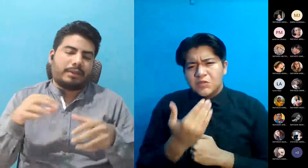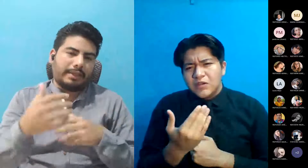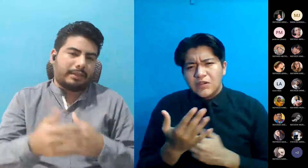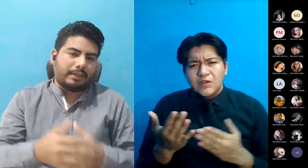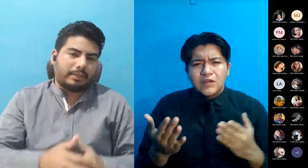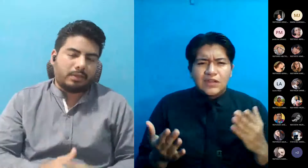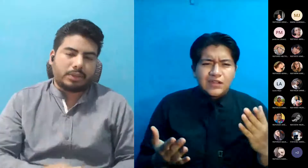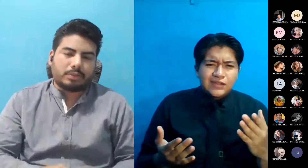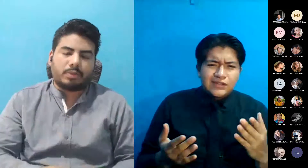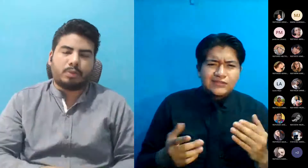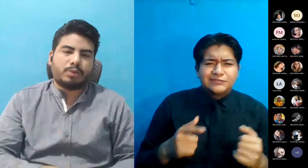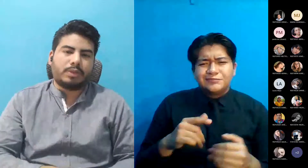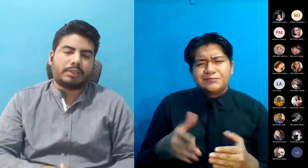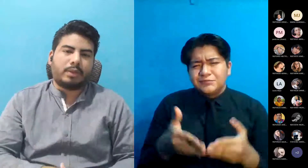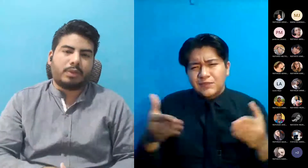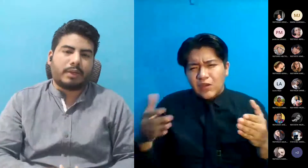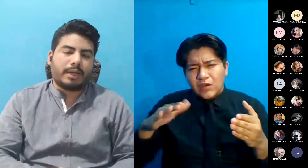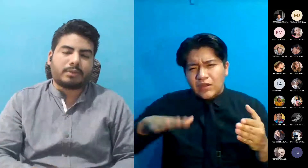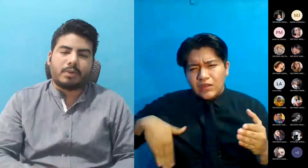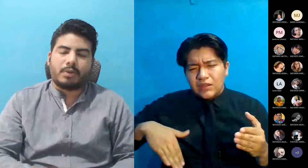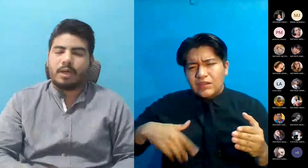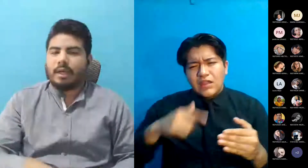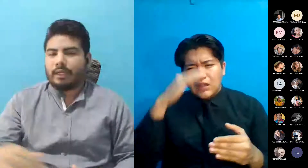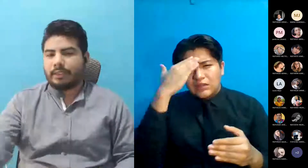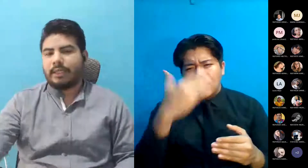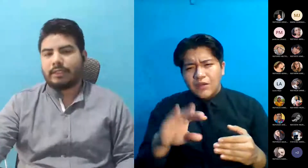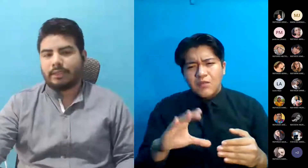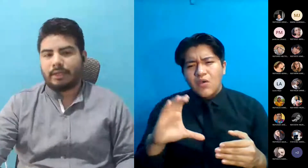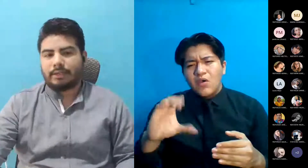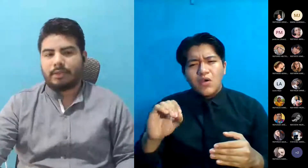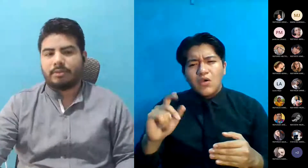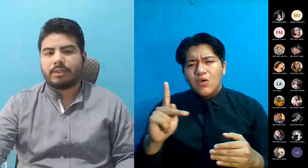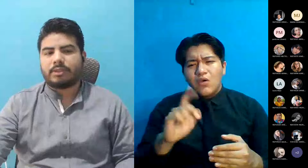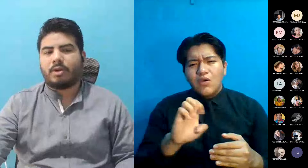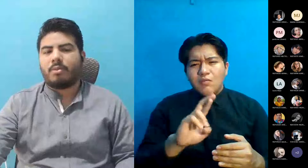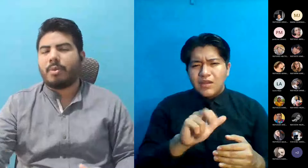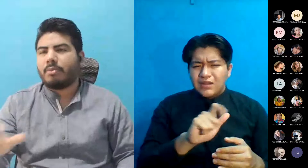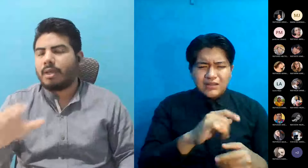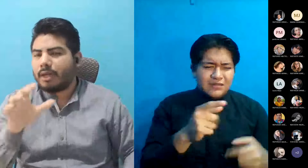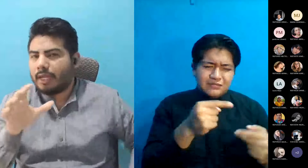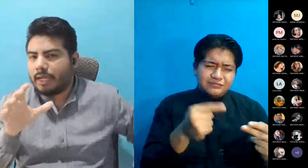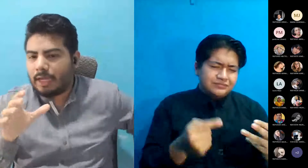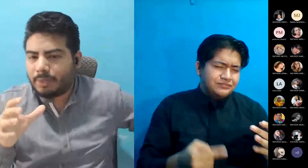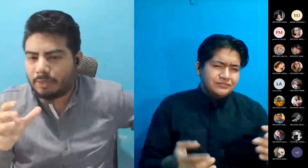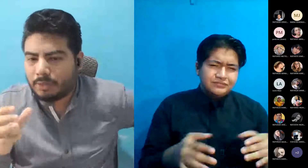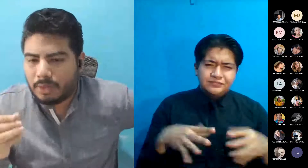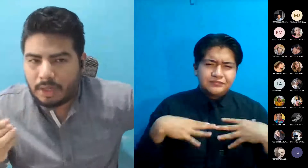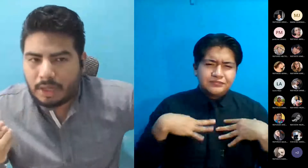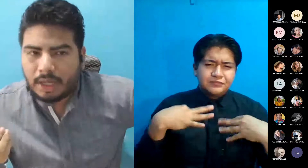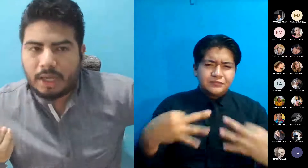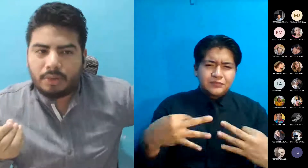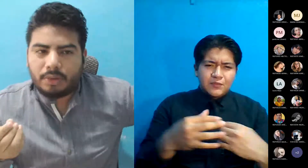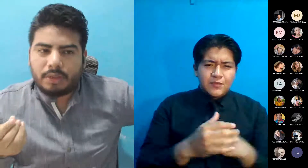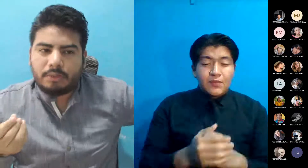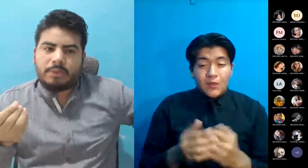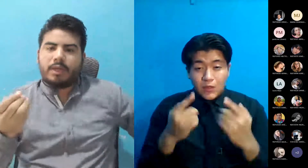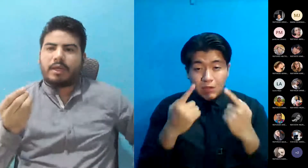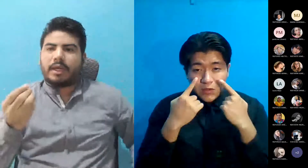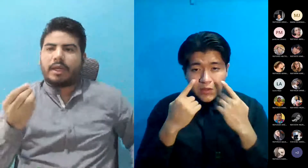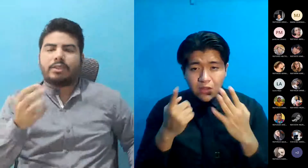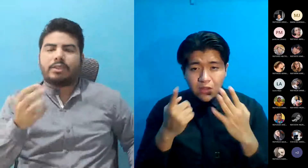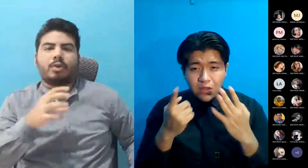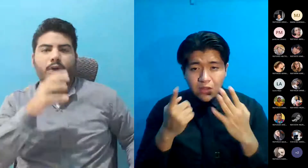Sociedad Cooperativa de Artesanos de Sordomundo del Estado de Tabasco, etcétera, etcétera. Entonces, como primer aspecto,